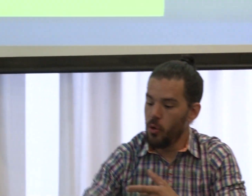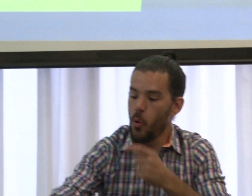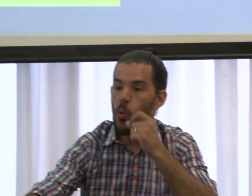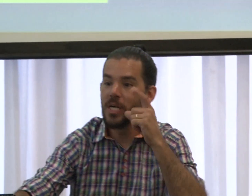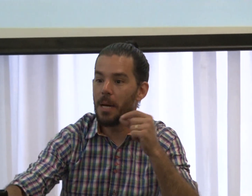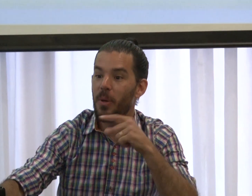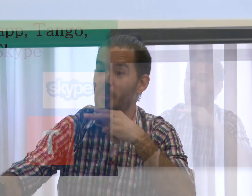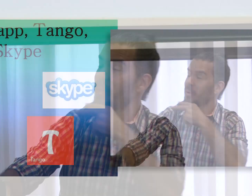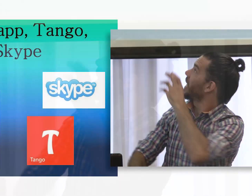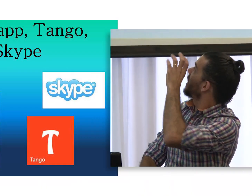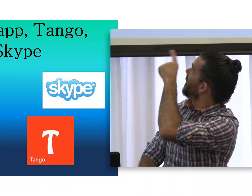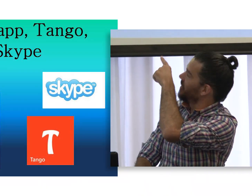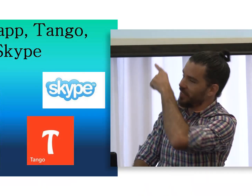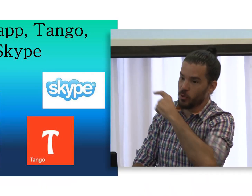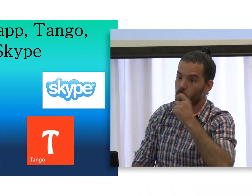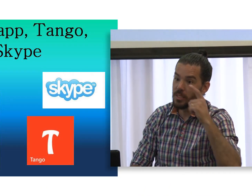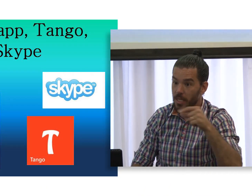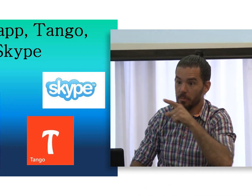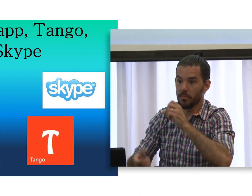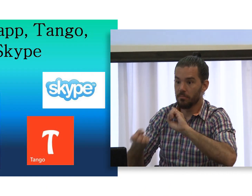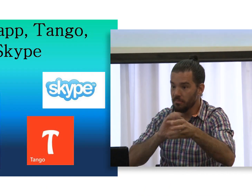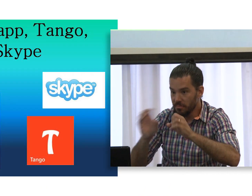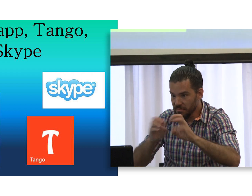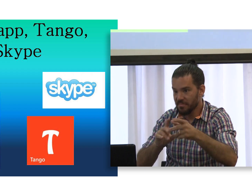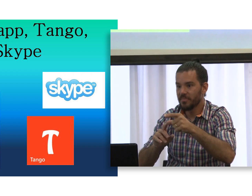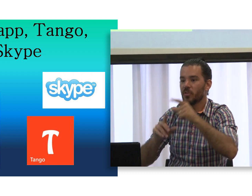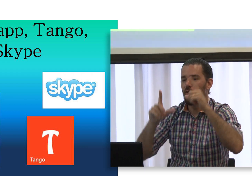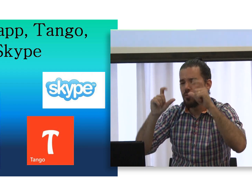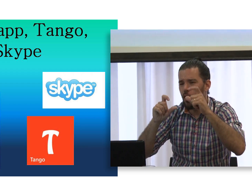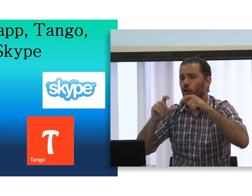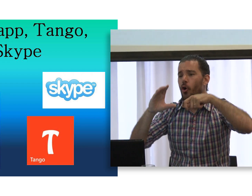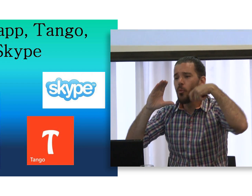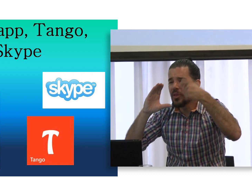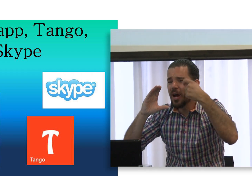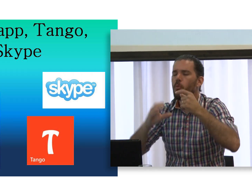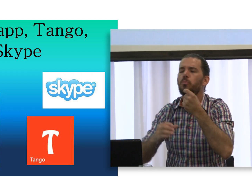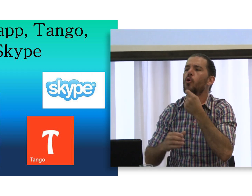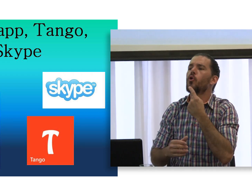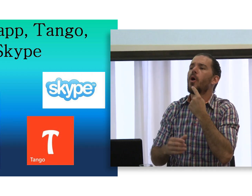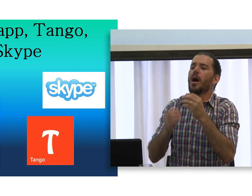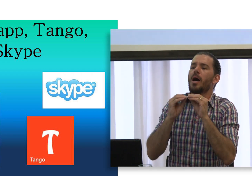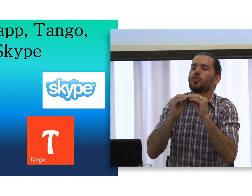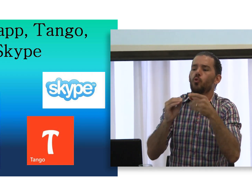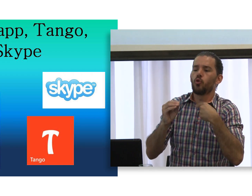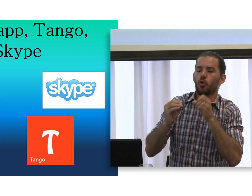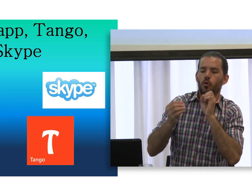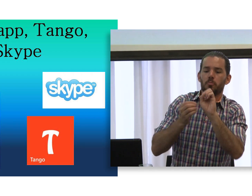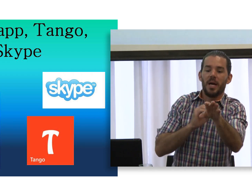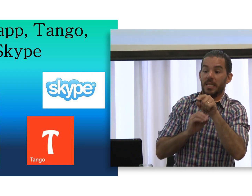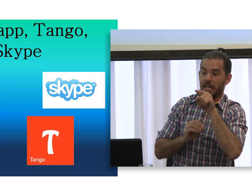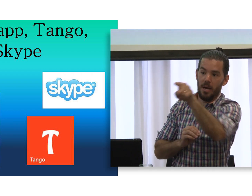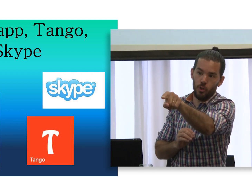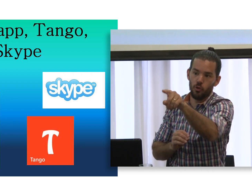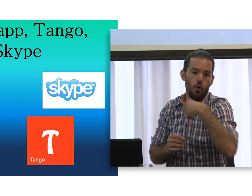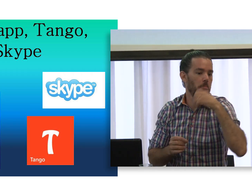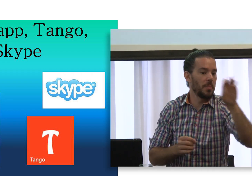Por ejemplo, el WhatsApp, que es el de color verde. Nos podemos comunicar por foto, por mensaje. Por ejemplo, le quiero comunicar algo